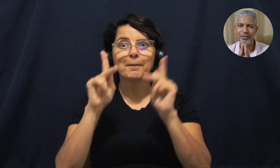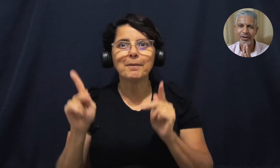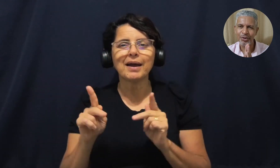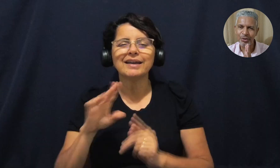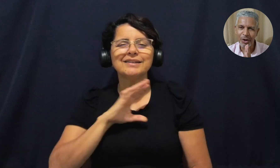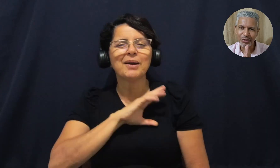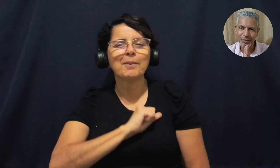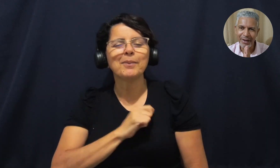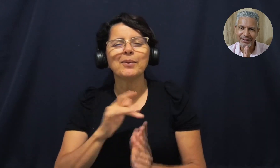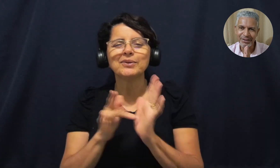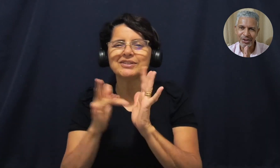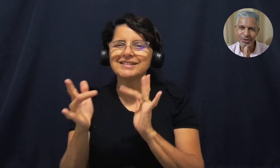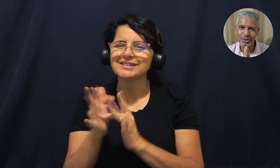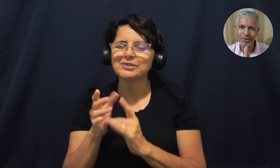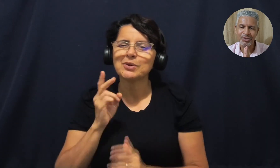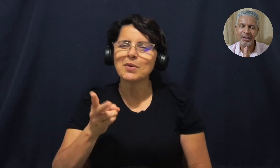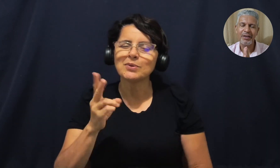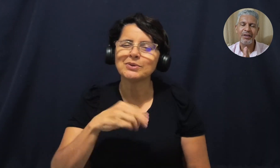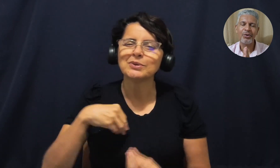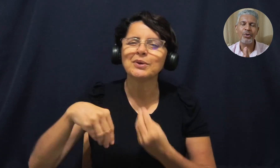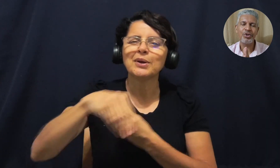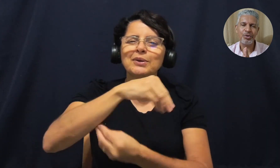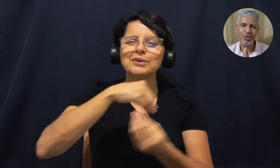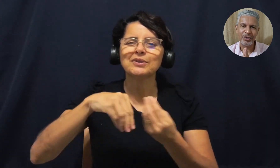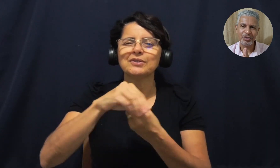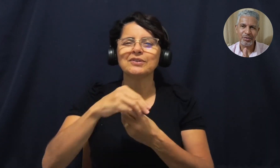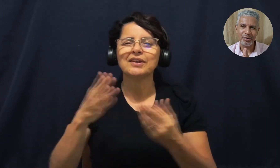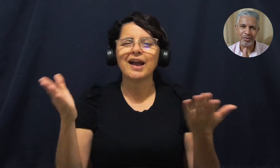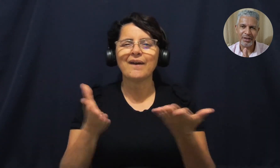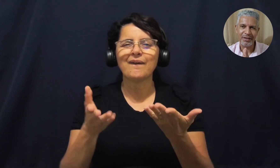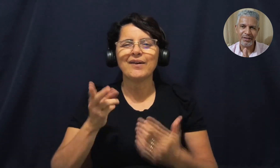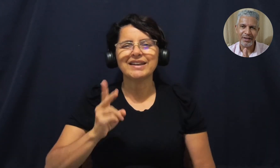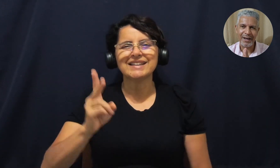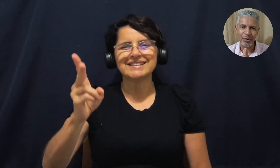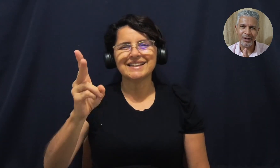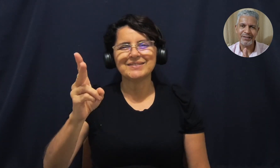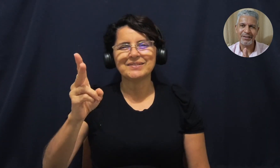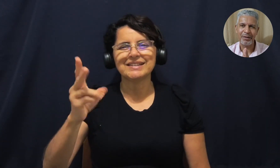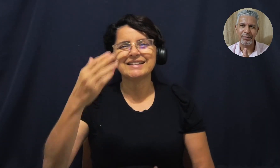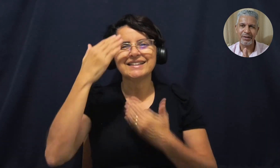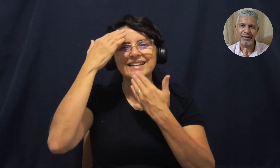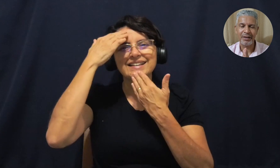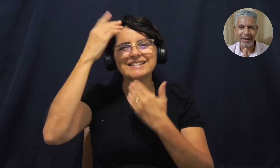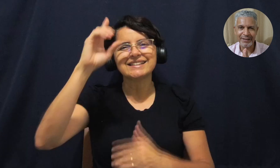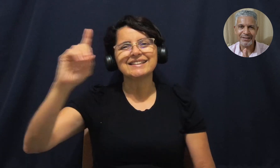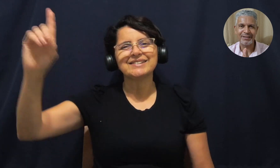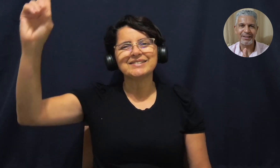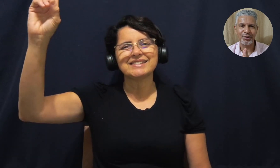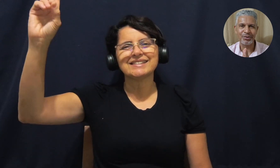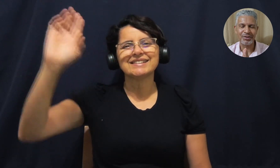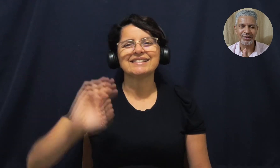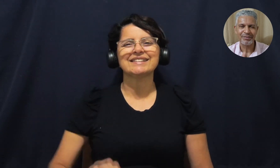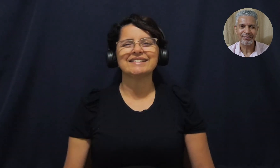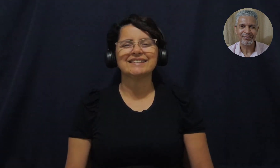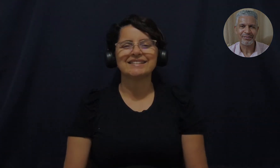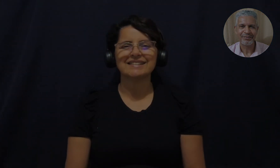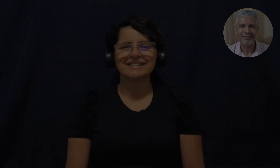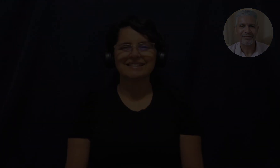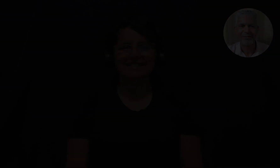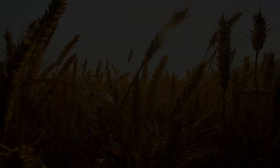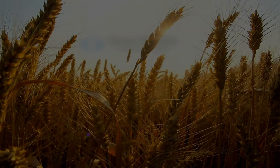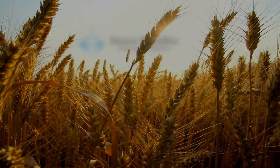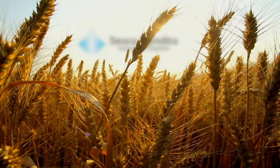amor do nosso Mestre Jesus continue a nos envolver agora e sempre. Graças a Deus.